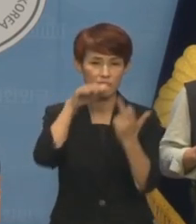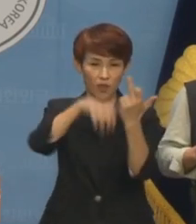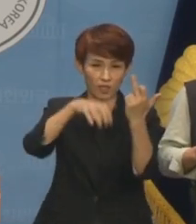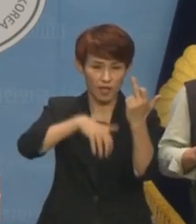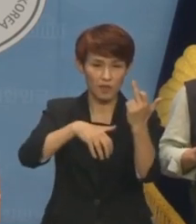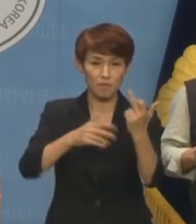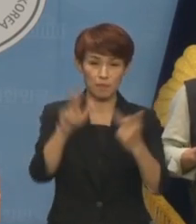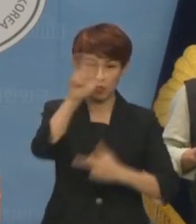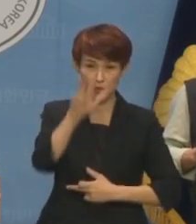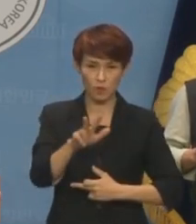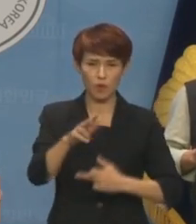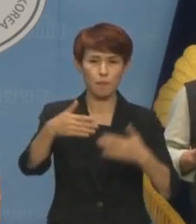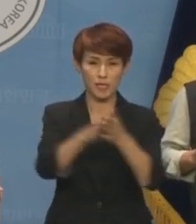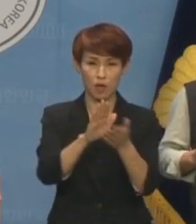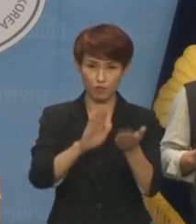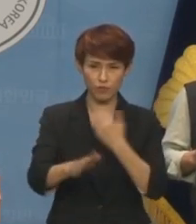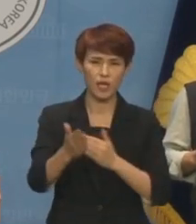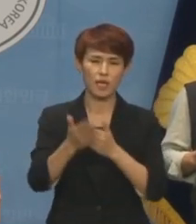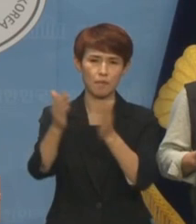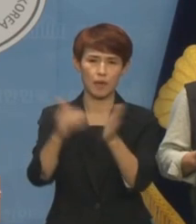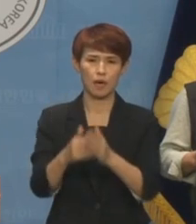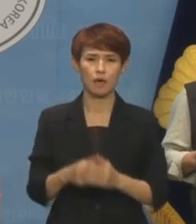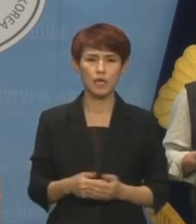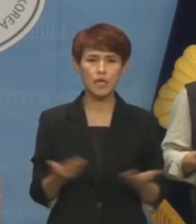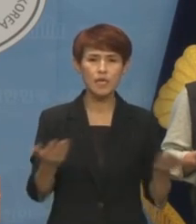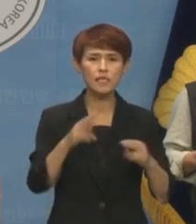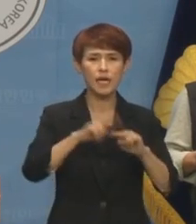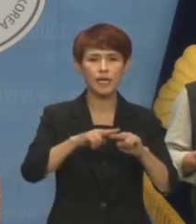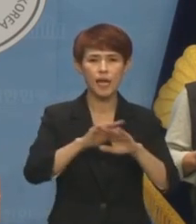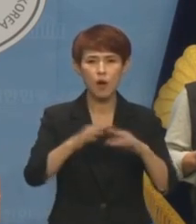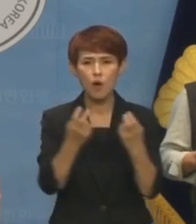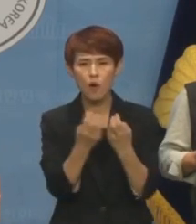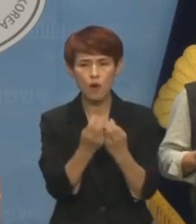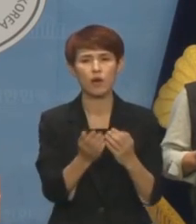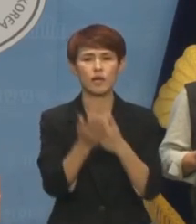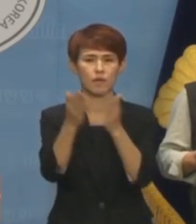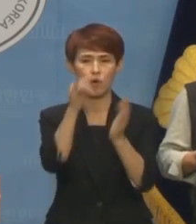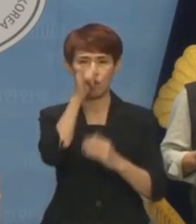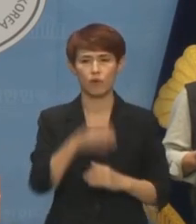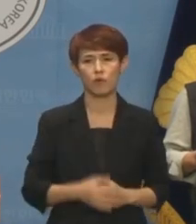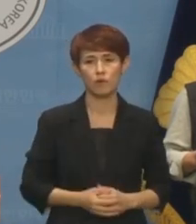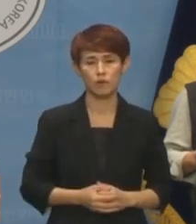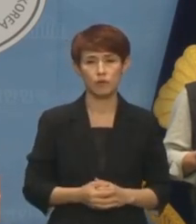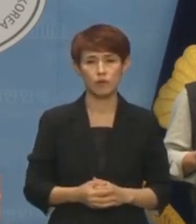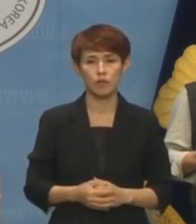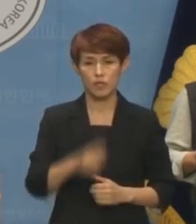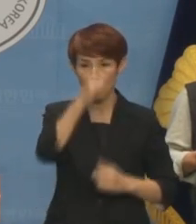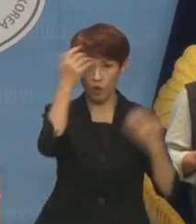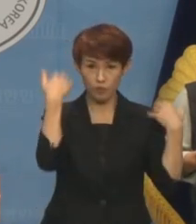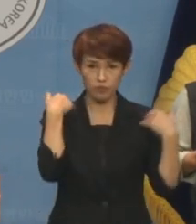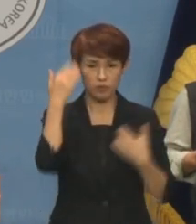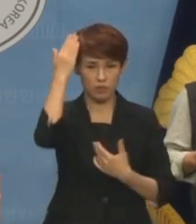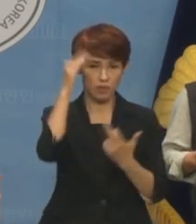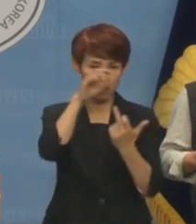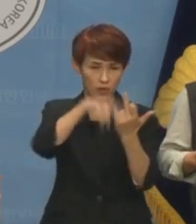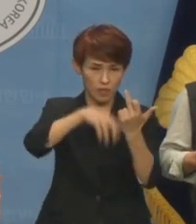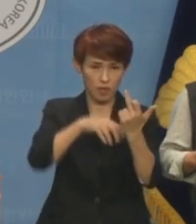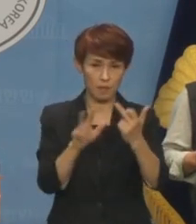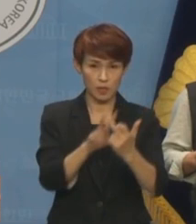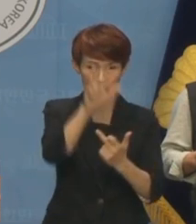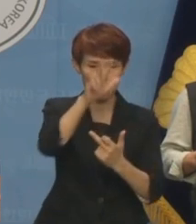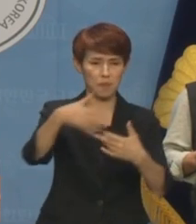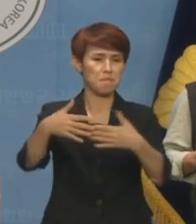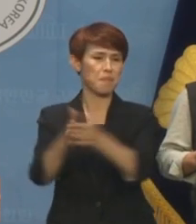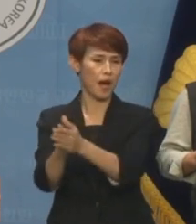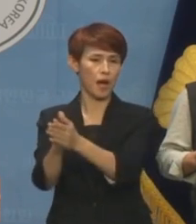대안을 이야기하고 있습니다. 일자리 대책을 제시하고 있습니다. 정부는 자신들이 운영하는 석탄화력발전소를 폐쇄한다고